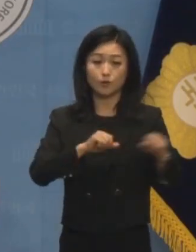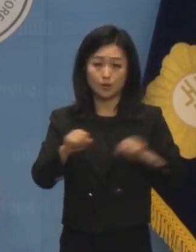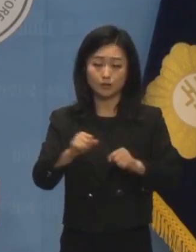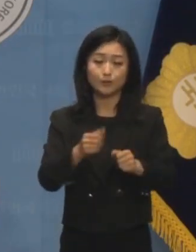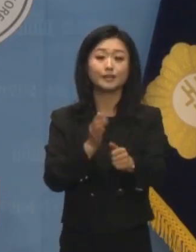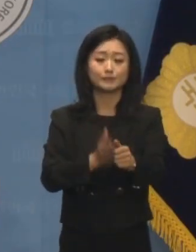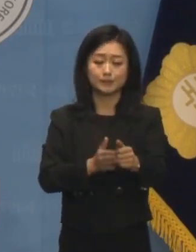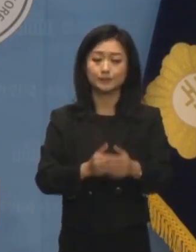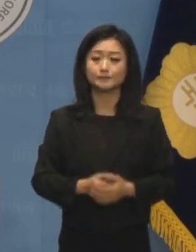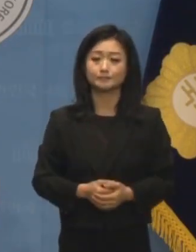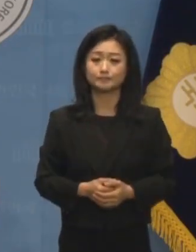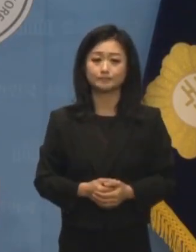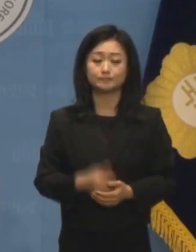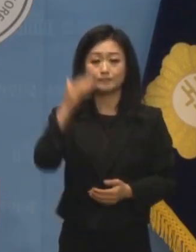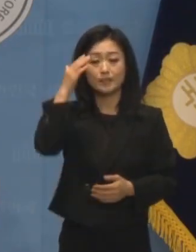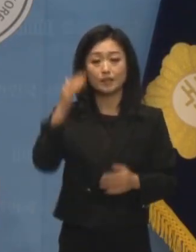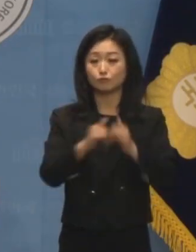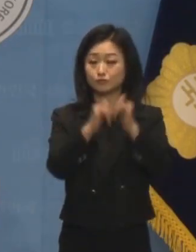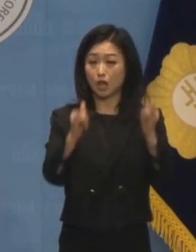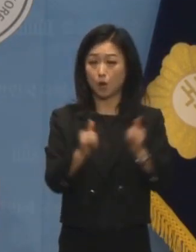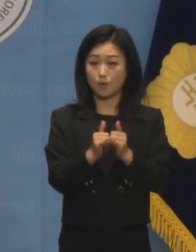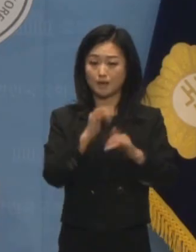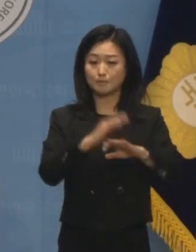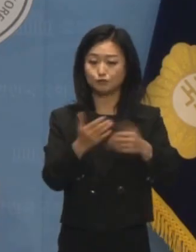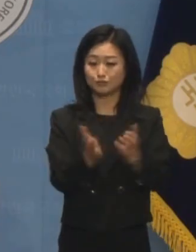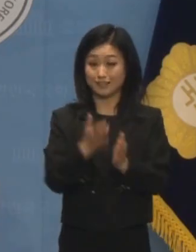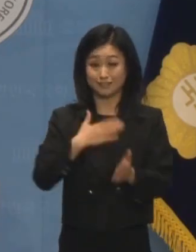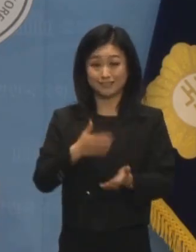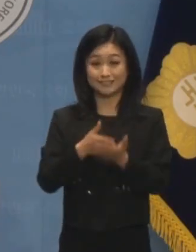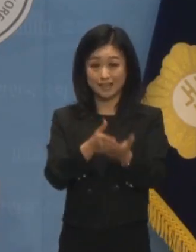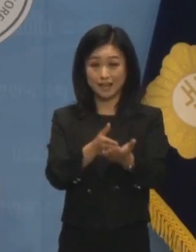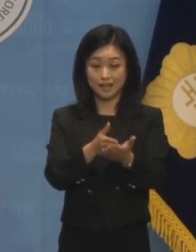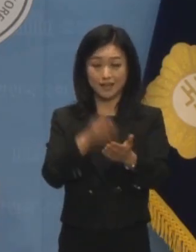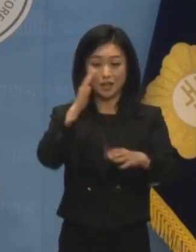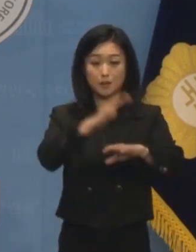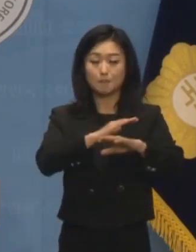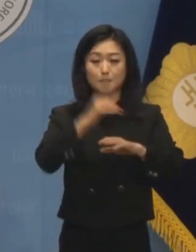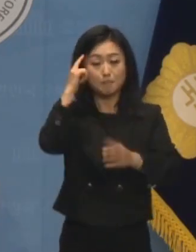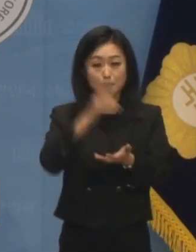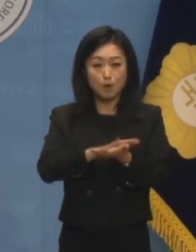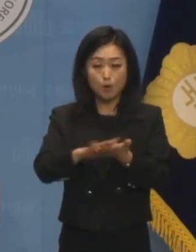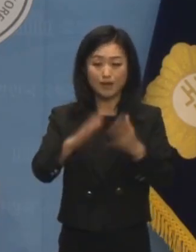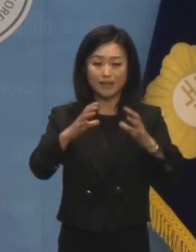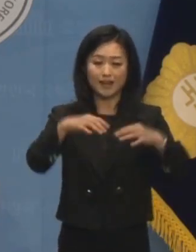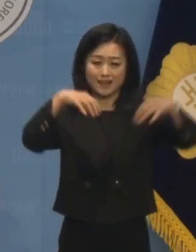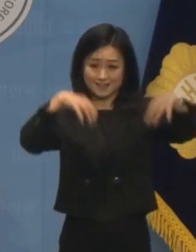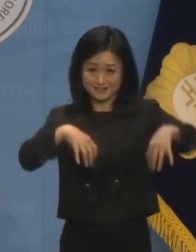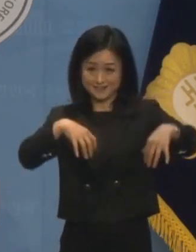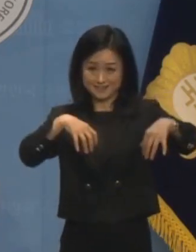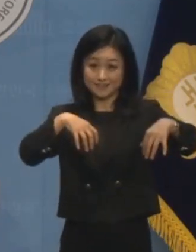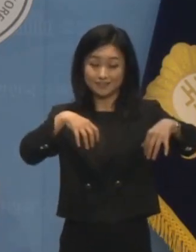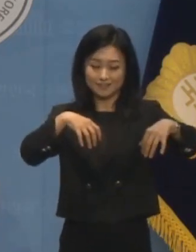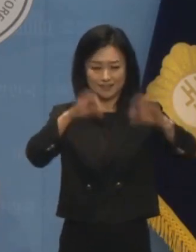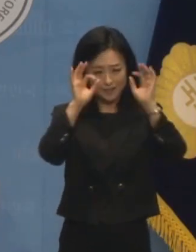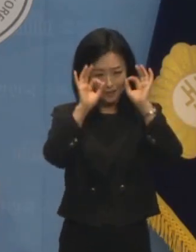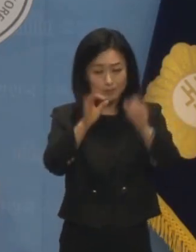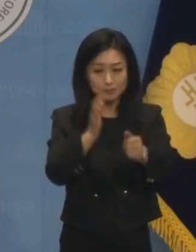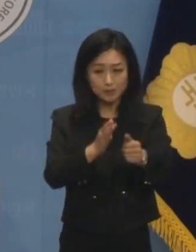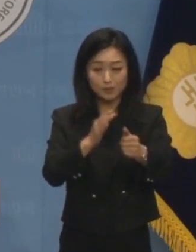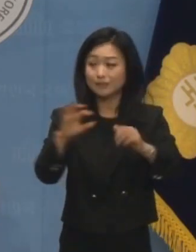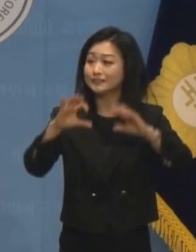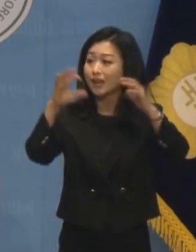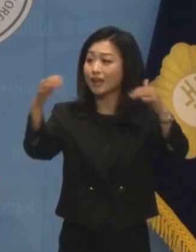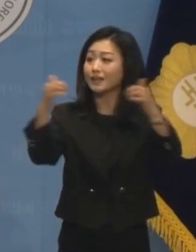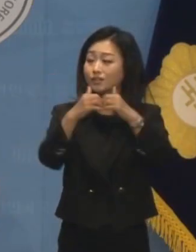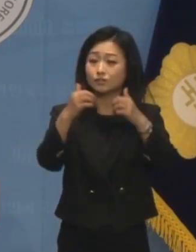나아갑시다. 우리 사회민주당이 제안한 평화 2국가 체제를 함께 검토하여 전 세계 분쟁 지역에